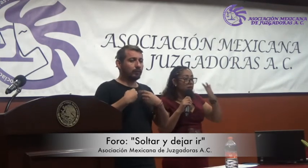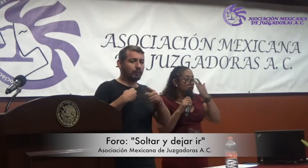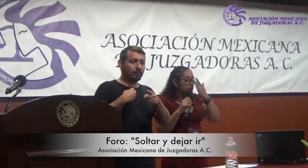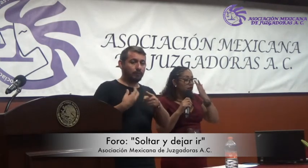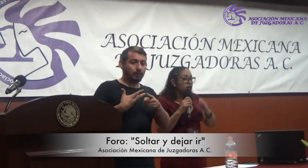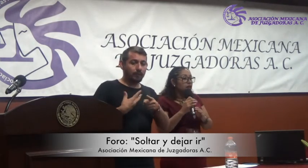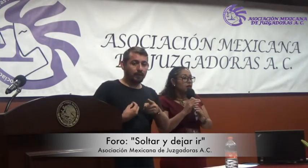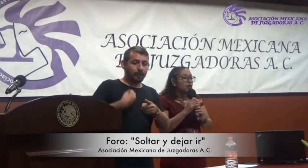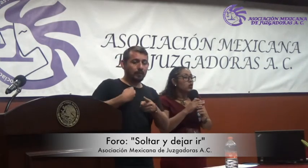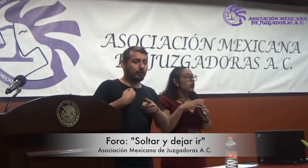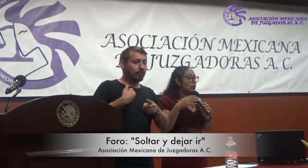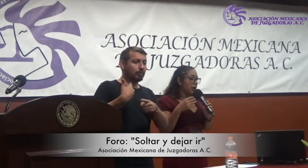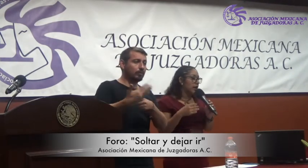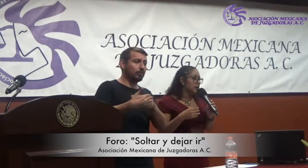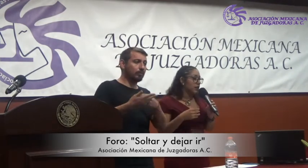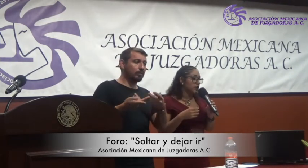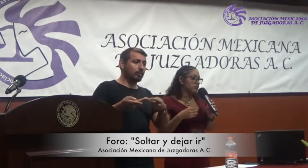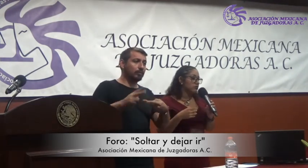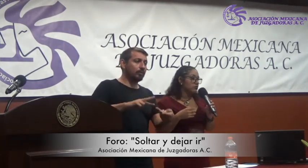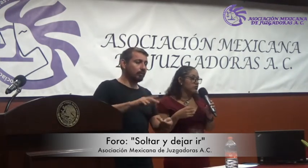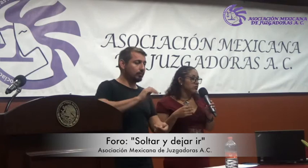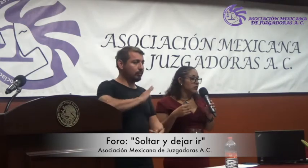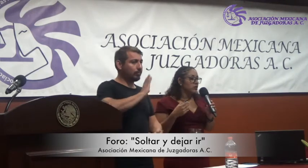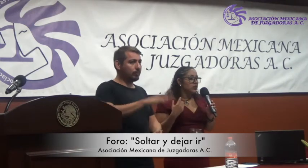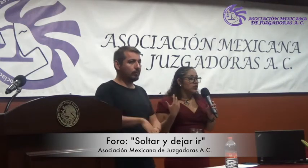muerte también. Una planta,